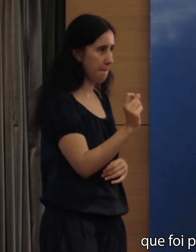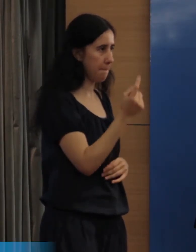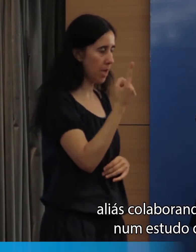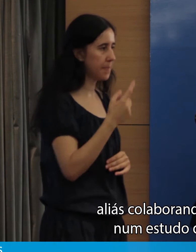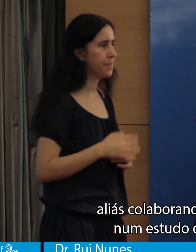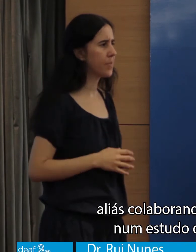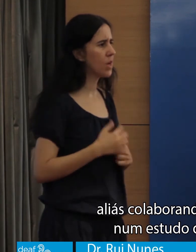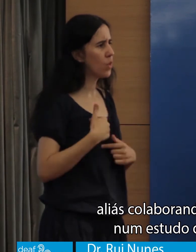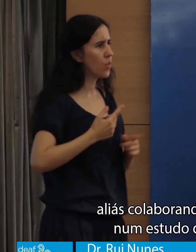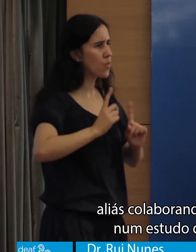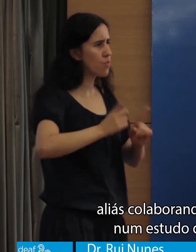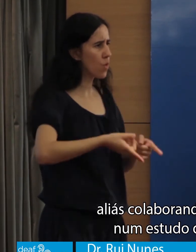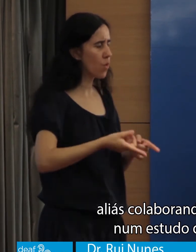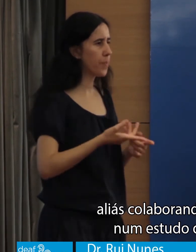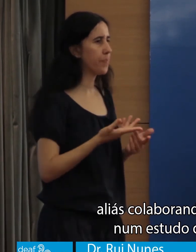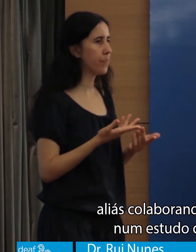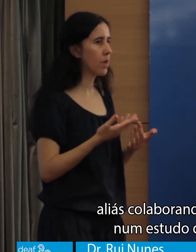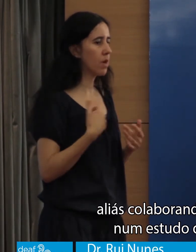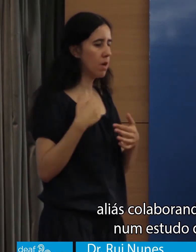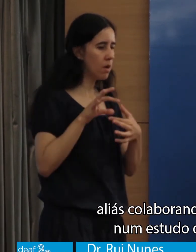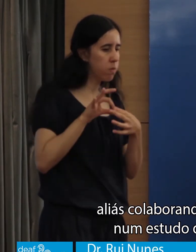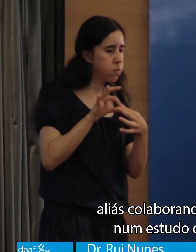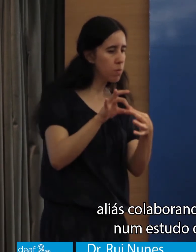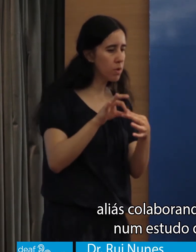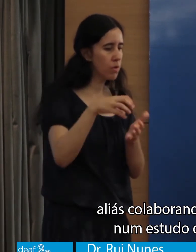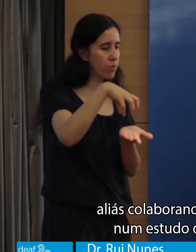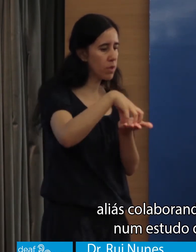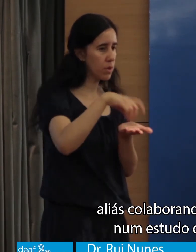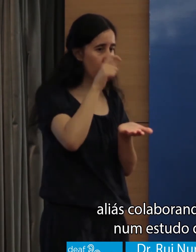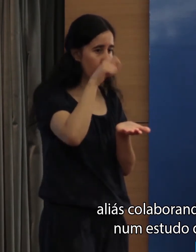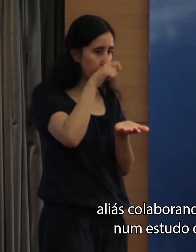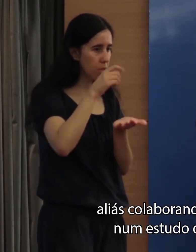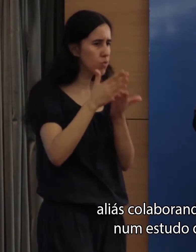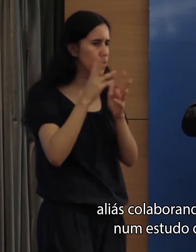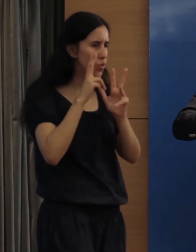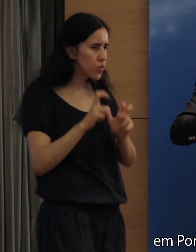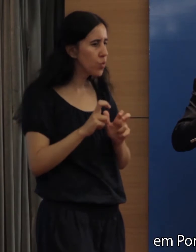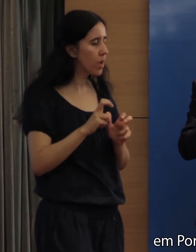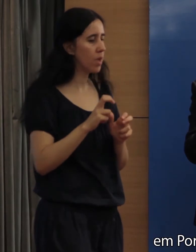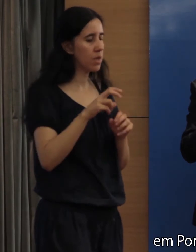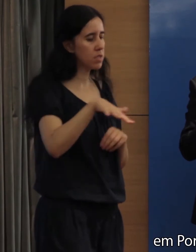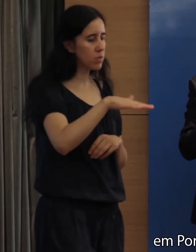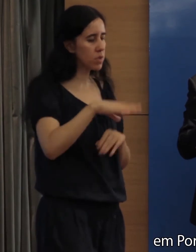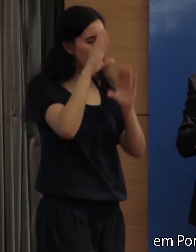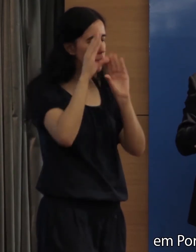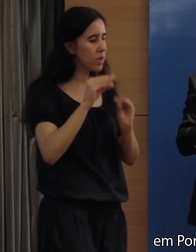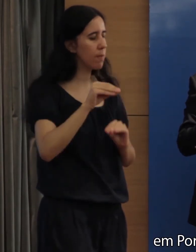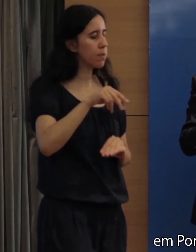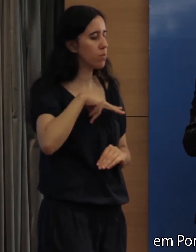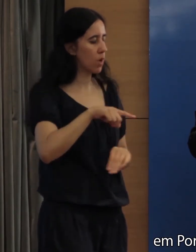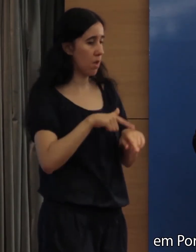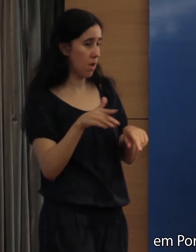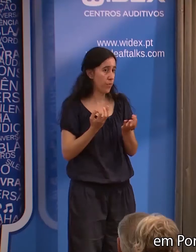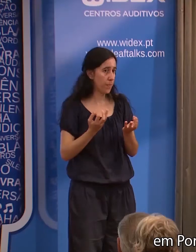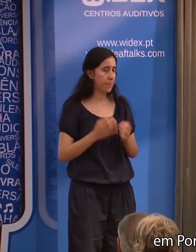e comecei, aliás, colaborando com a Fundação Gulbenkian num estudo que era a situação educativa em Portugal naquela altura.